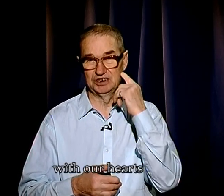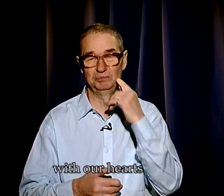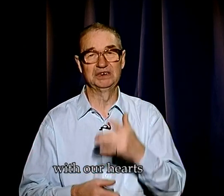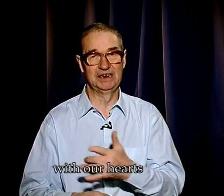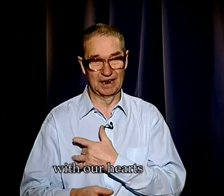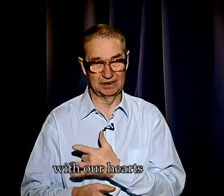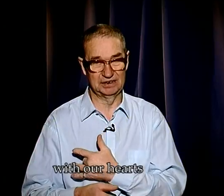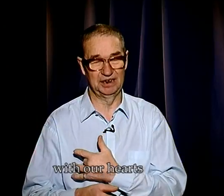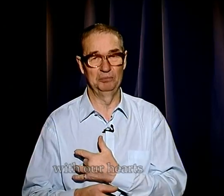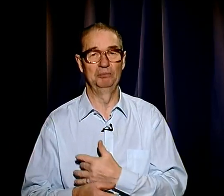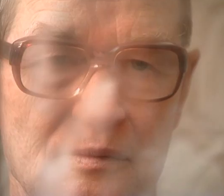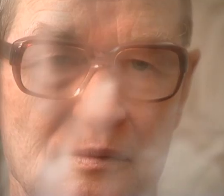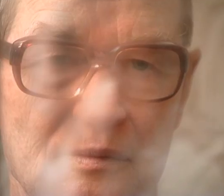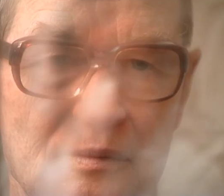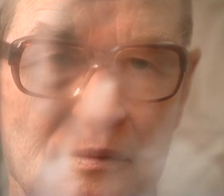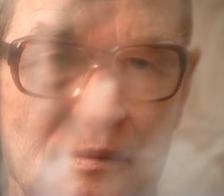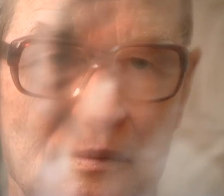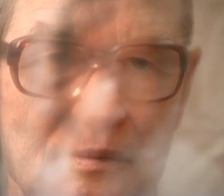Слышим сердцем.